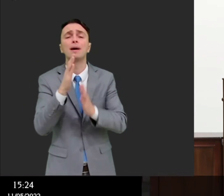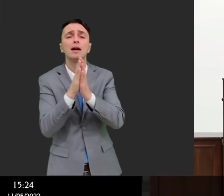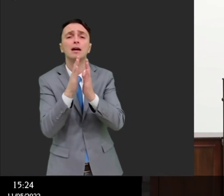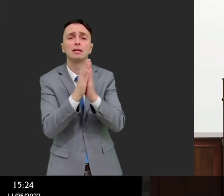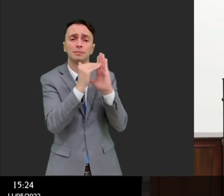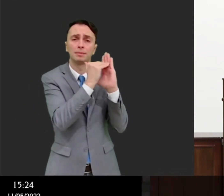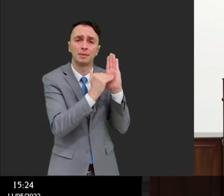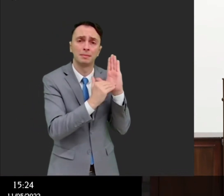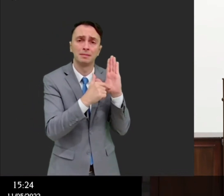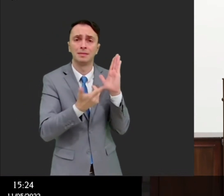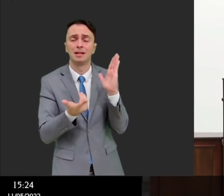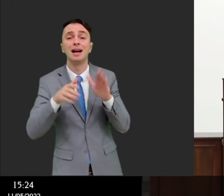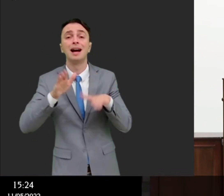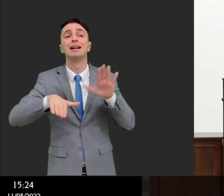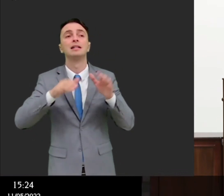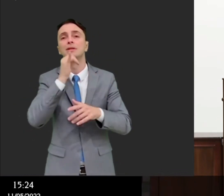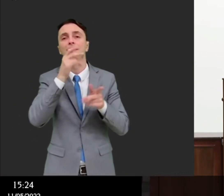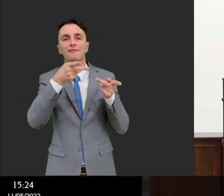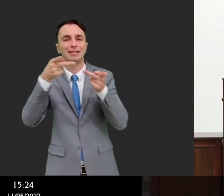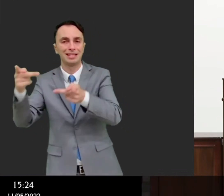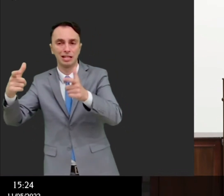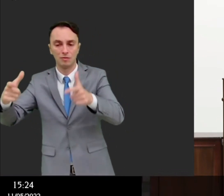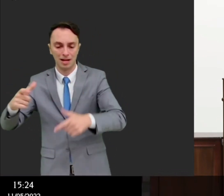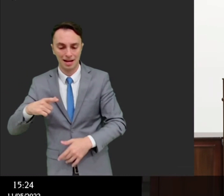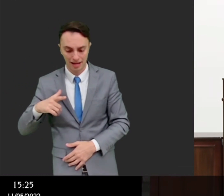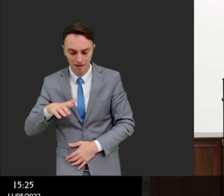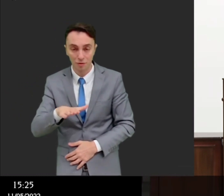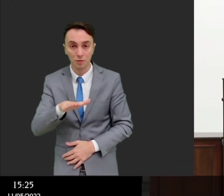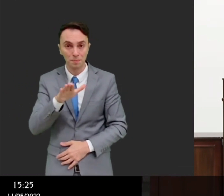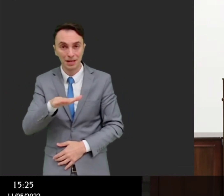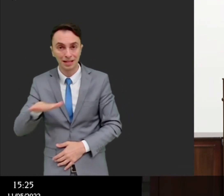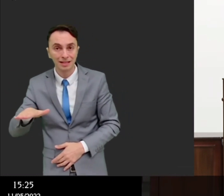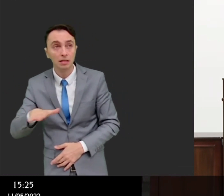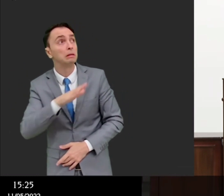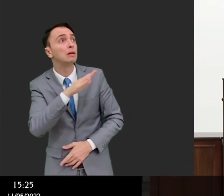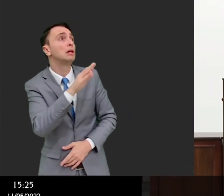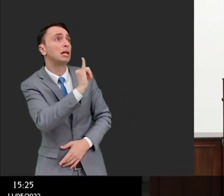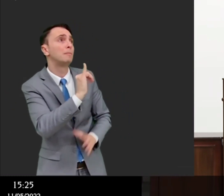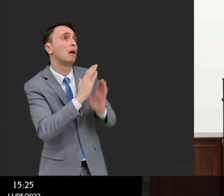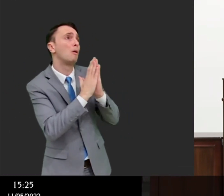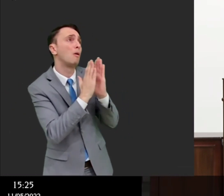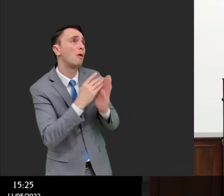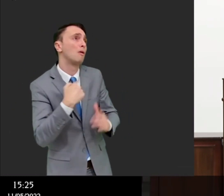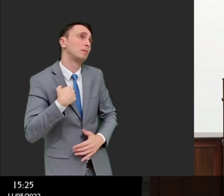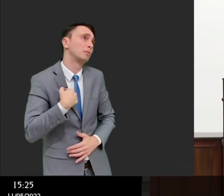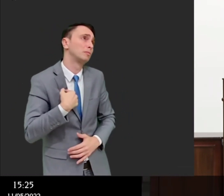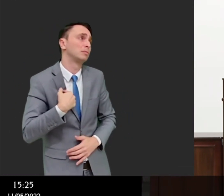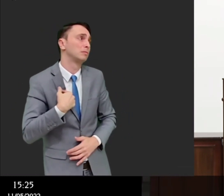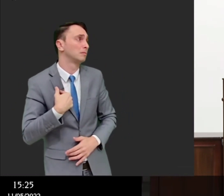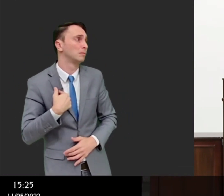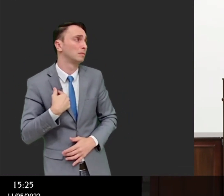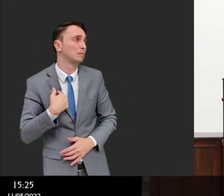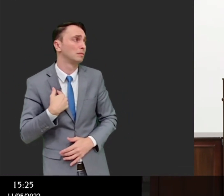lugar, vem lá aqueles menininhos, aquelas menininhas com os bilhetinhos pequenininhos, ora por mim.